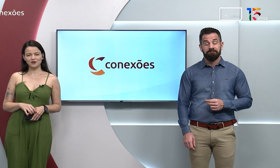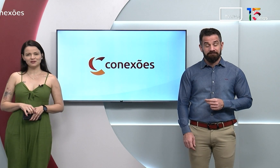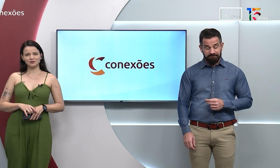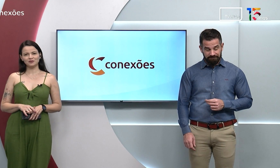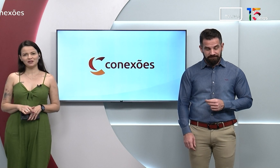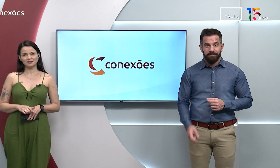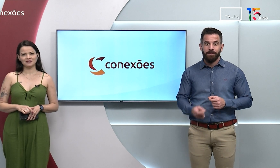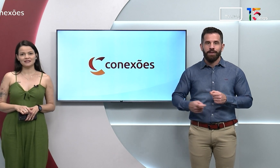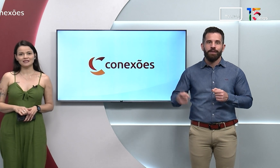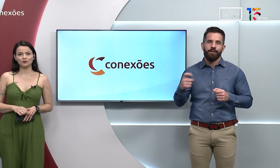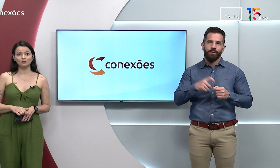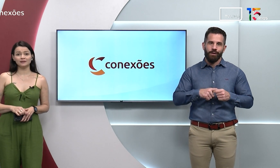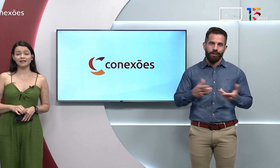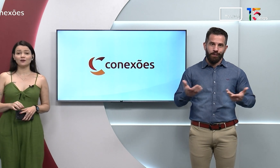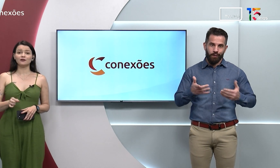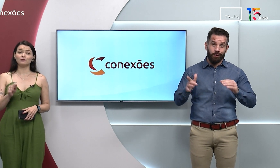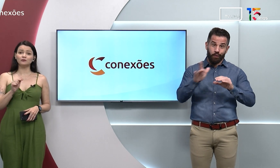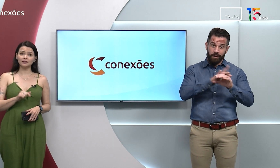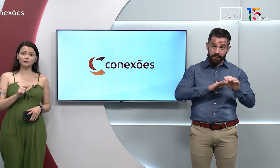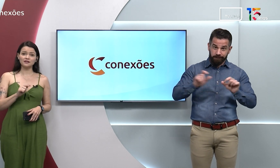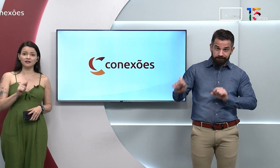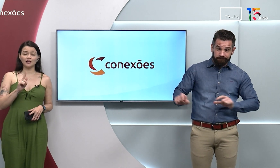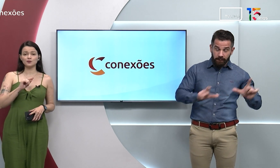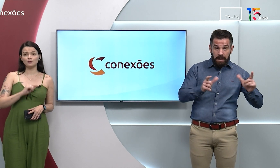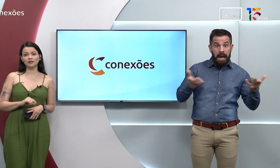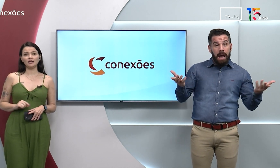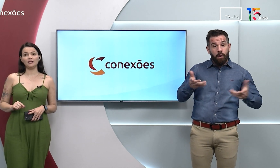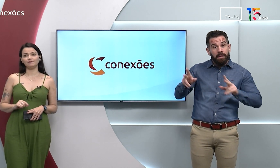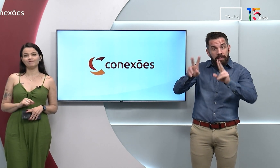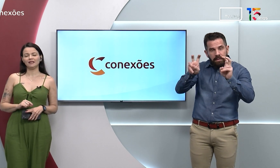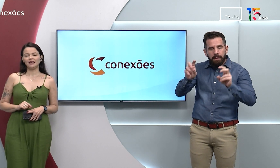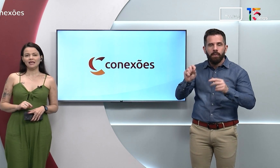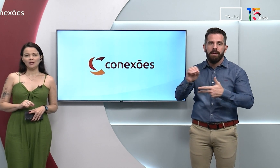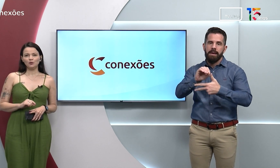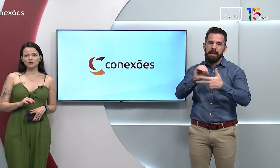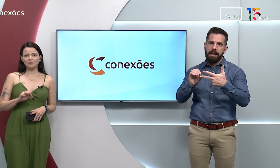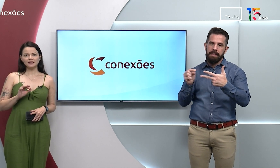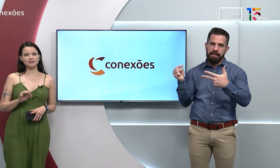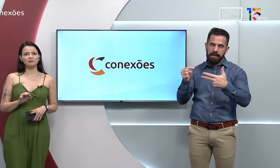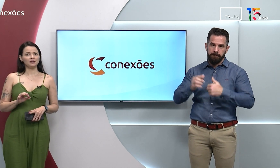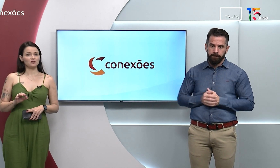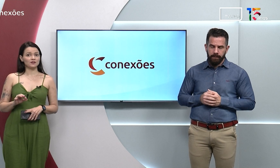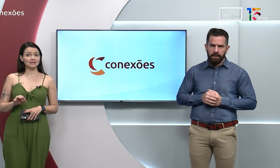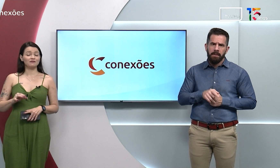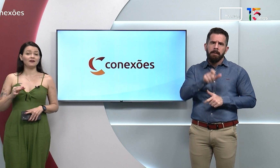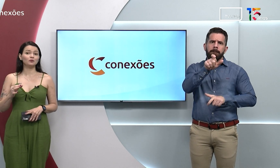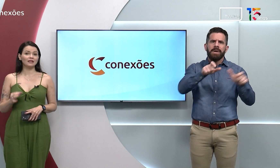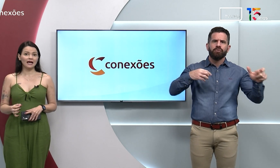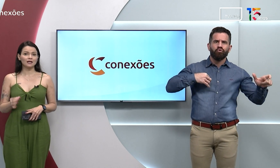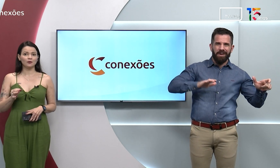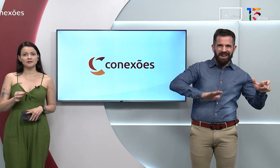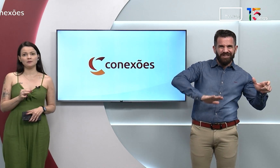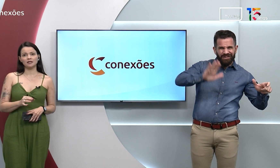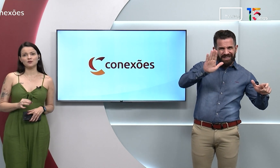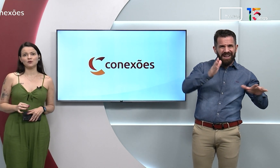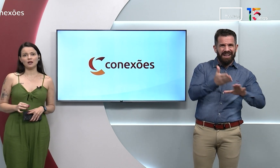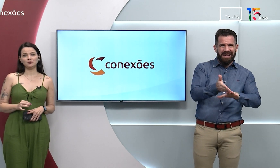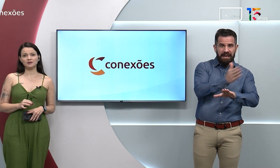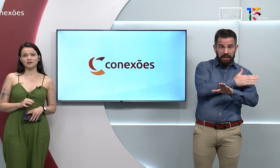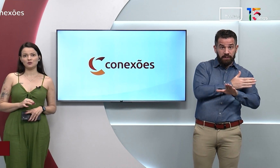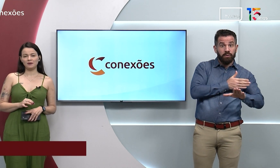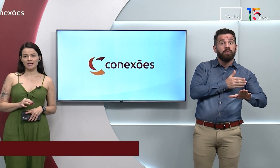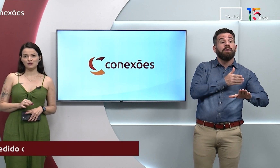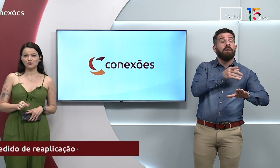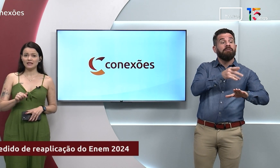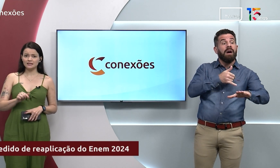Estamos de volta com Conexões dessa segunda e agora voltamos a falar sobre o Enem. Os participantes que faltaram ao Exame Nacional